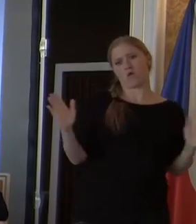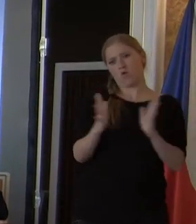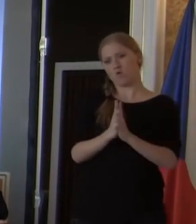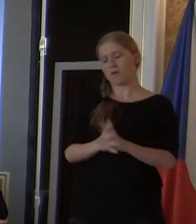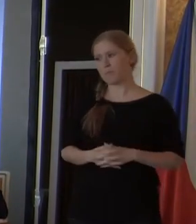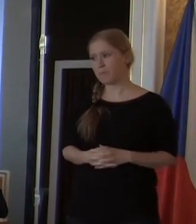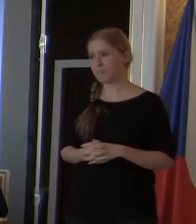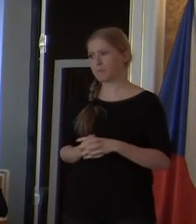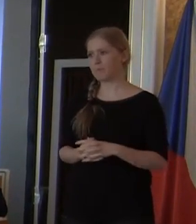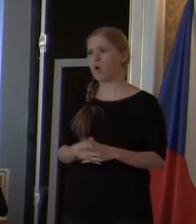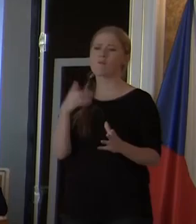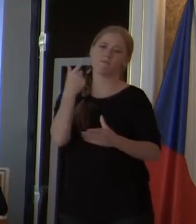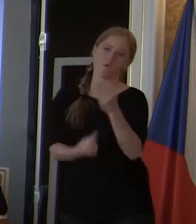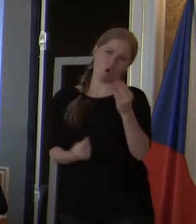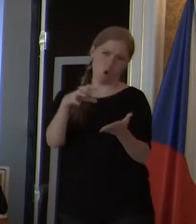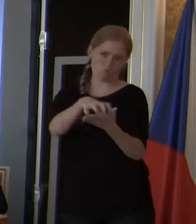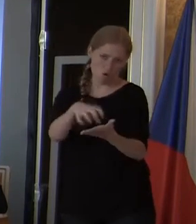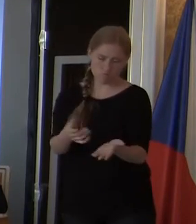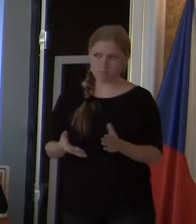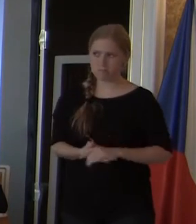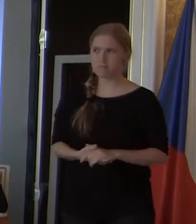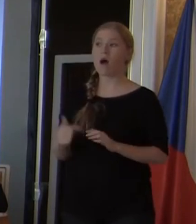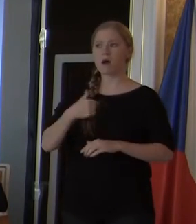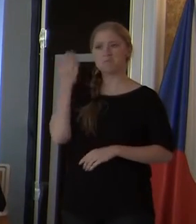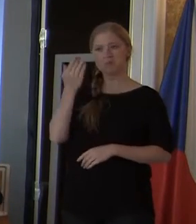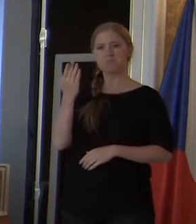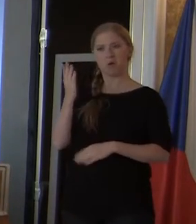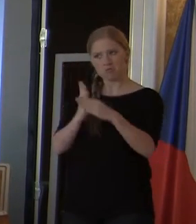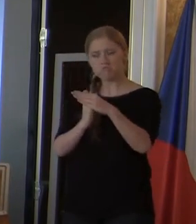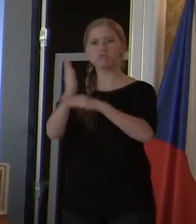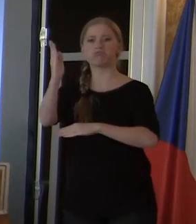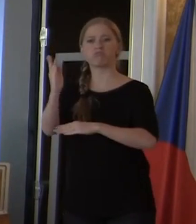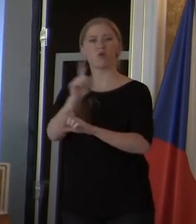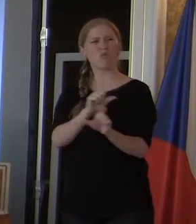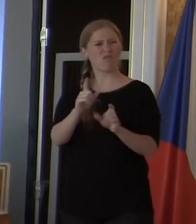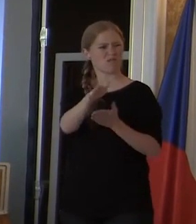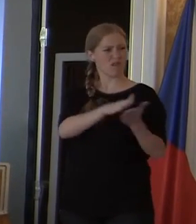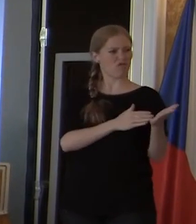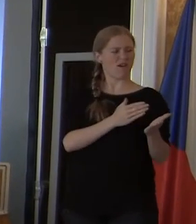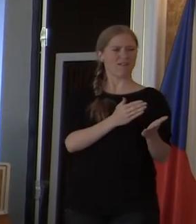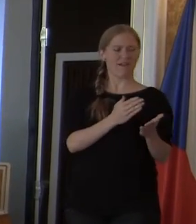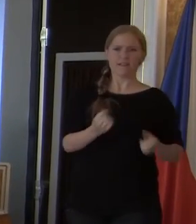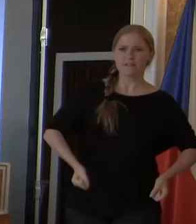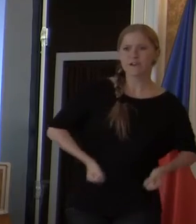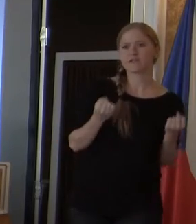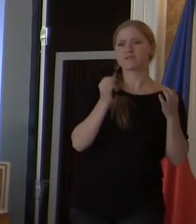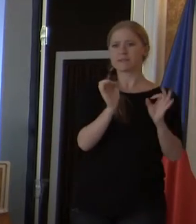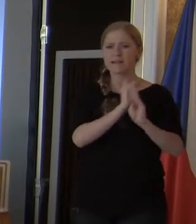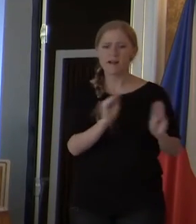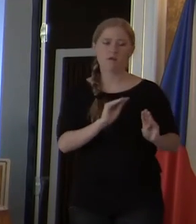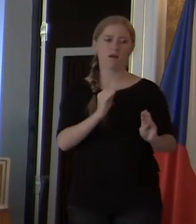kvituji jako velký posun směrem k tomu, že speciální pedagogové se dostávají do